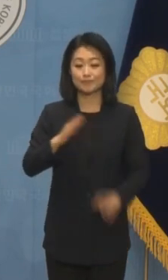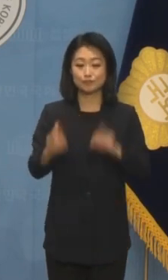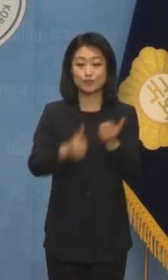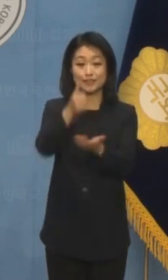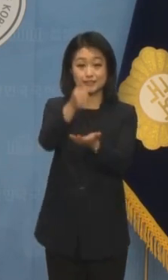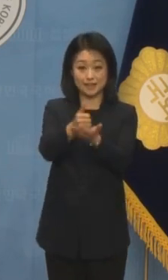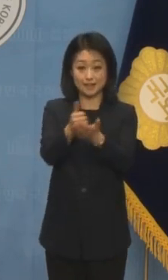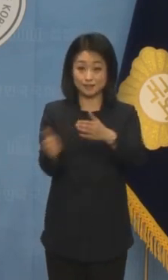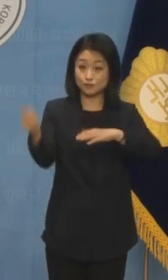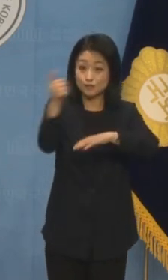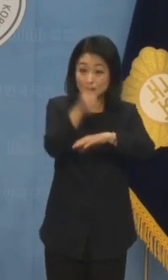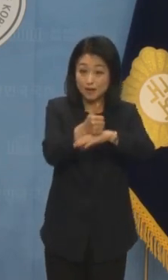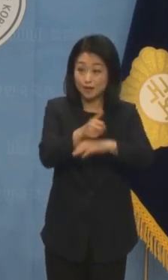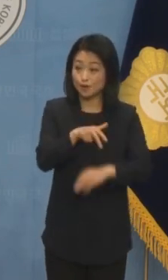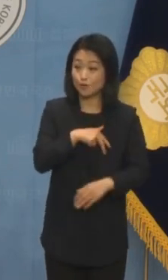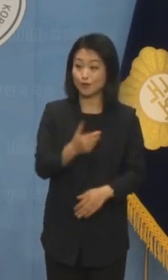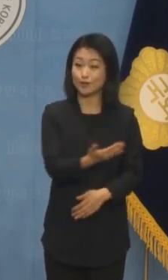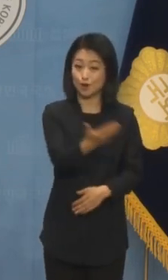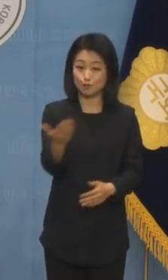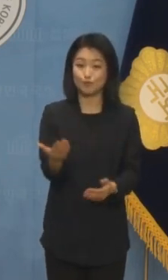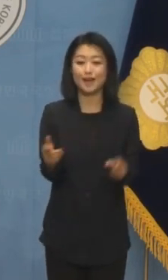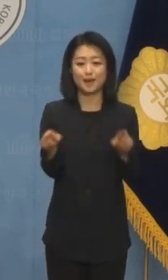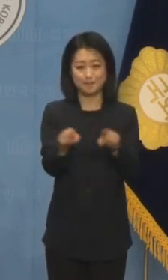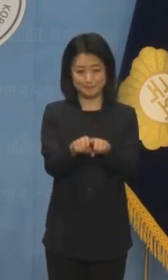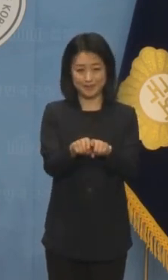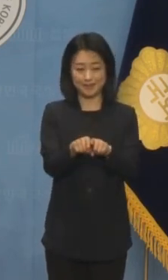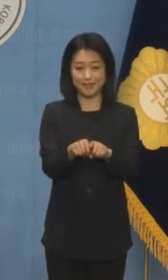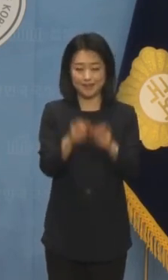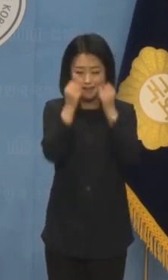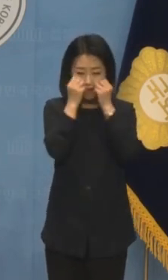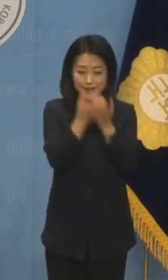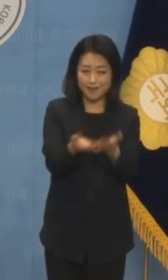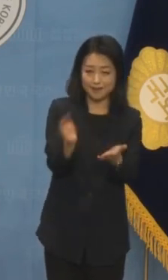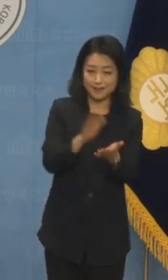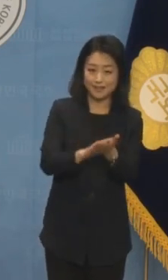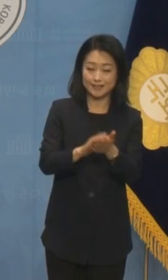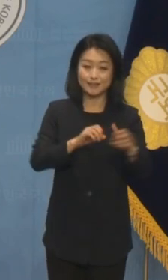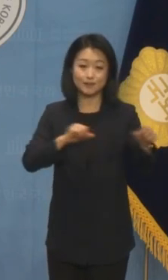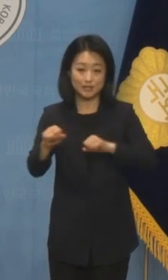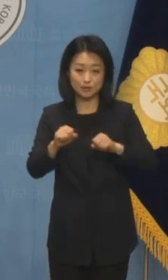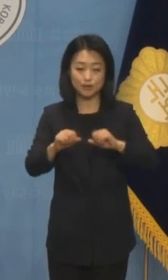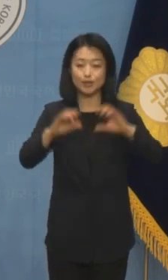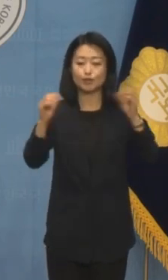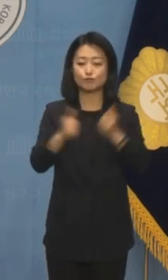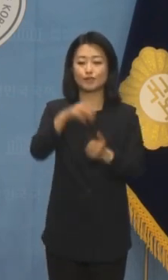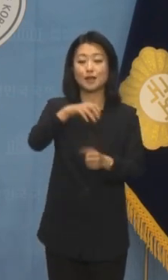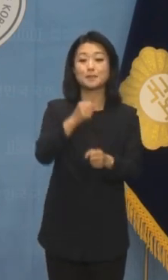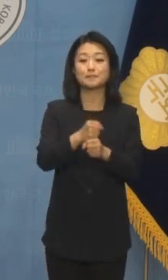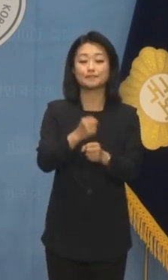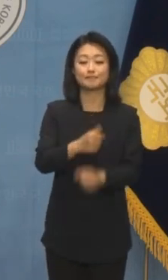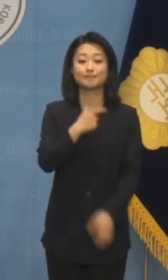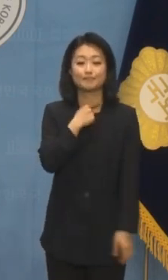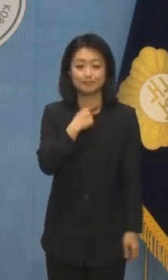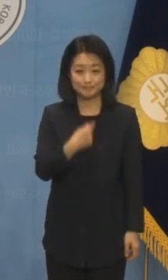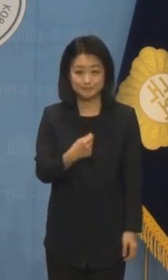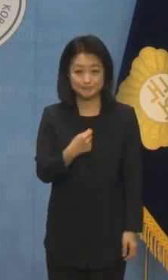국회의장이 되면 동료 의원님들과 함께 혁신하고 개혁하는 국회를 반드시